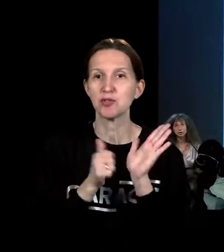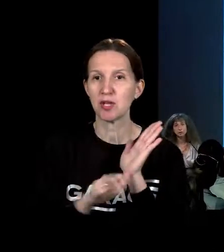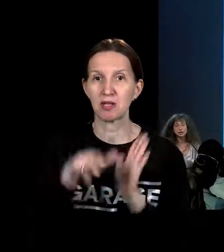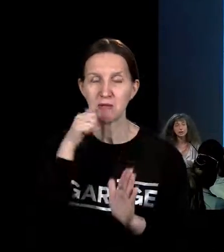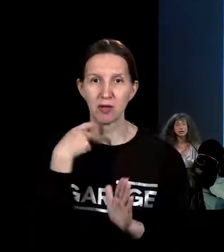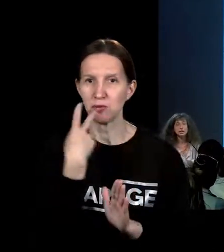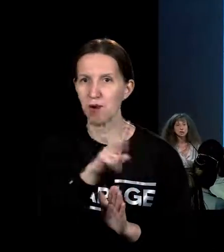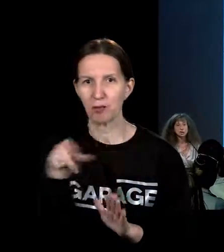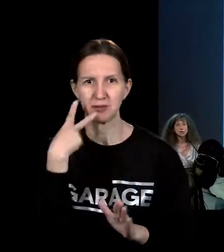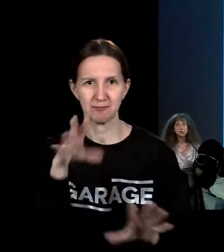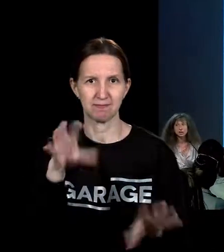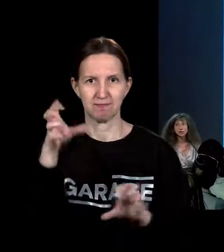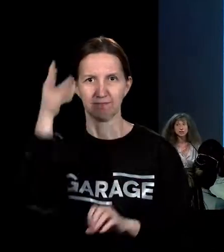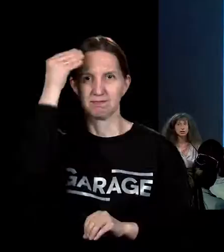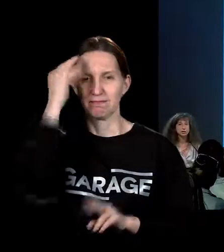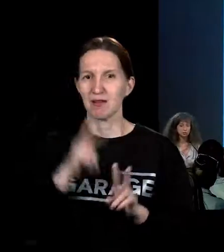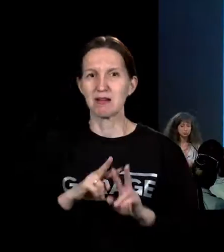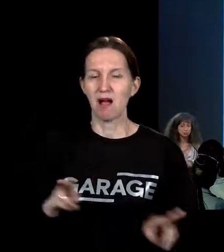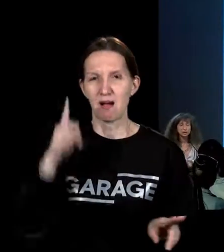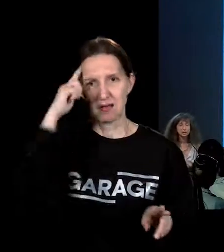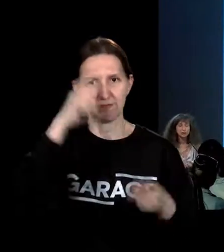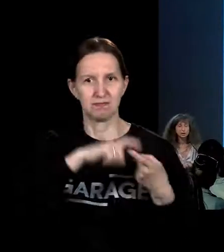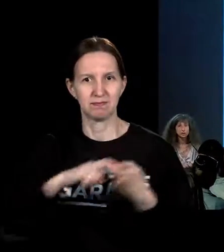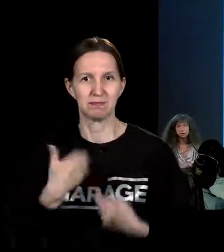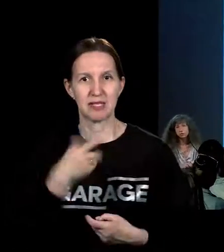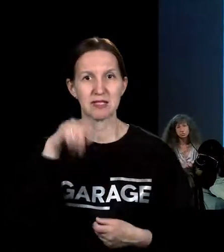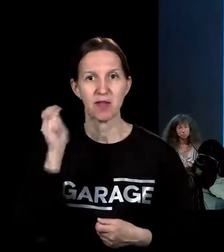послевоенного поколения, естественно, читалась однозначно как отсылка к войне.